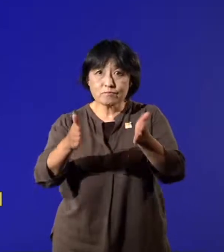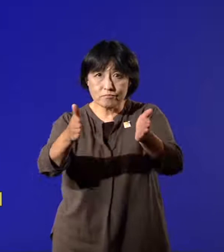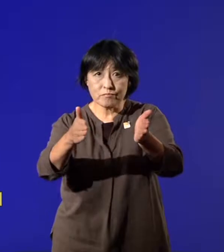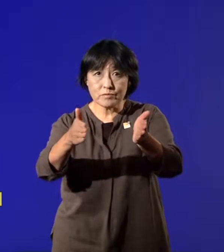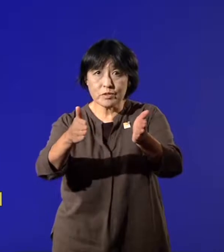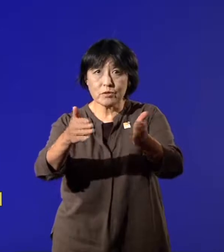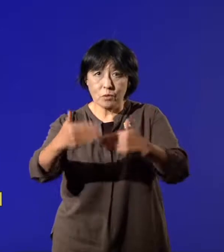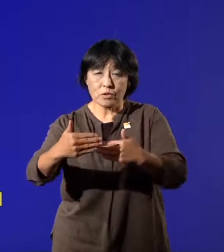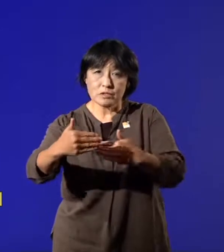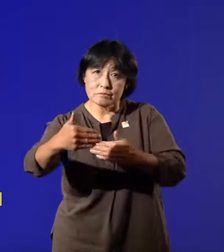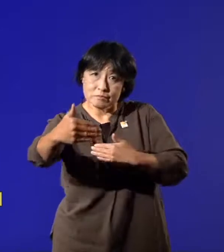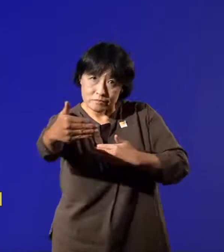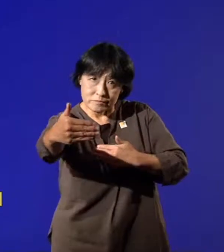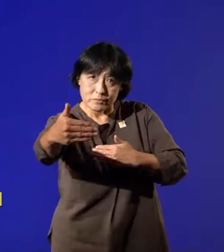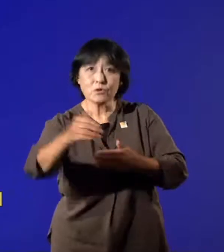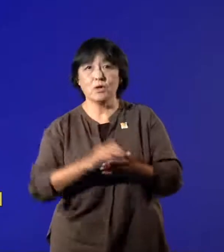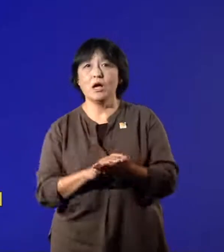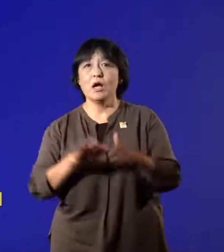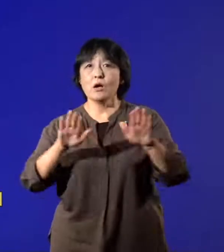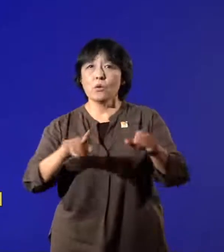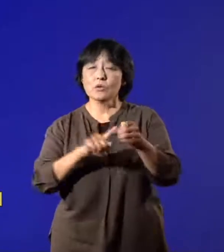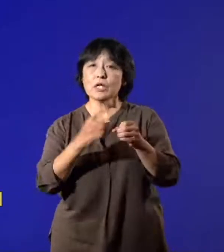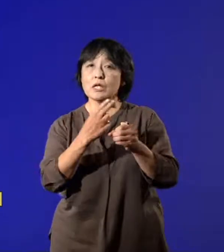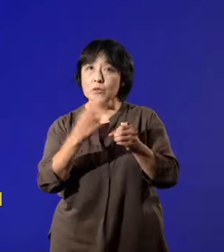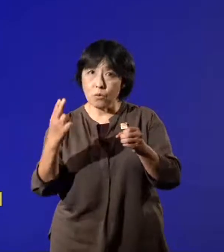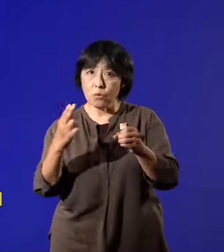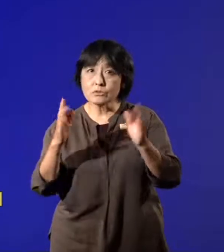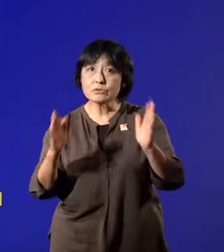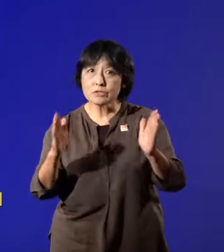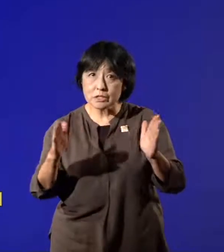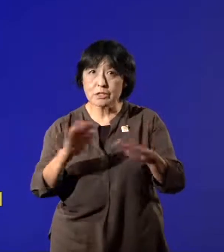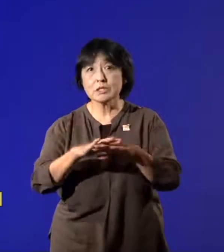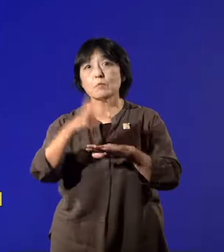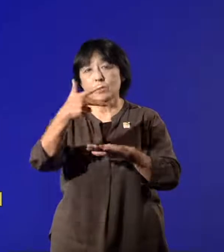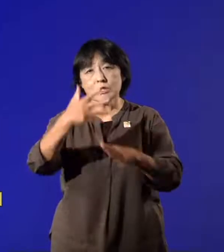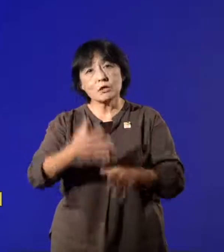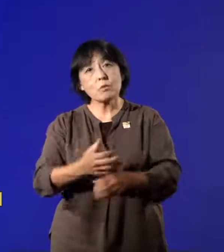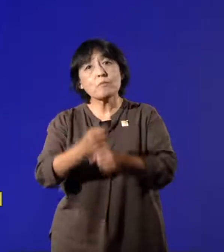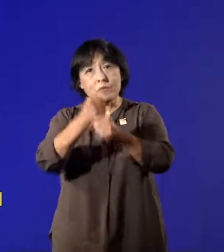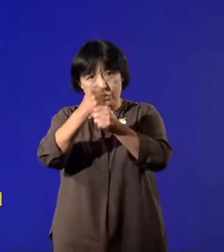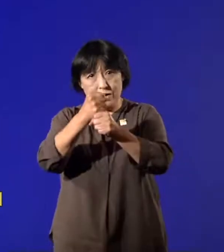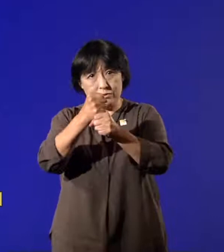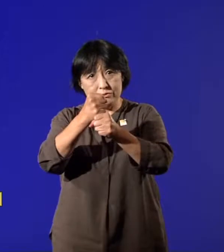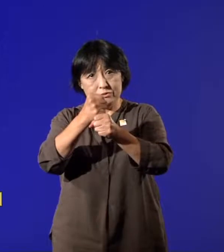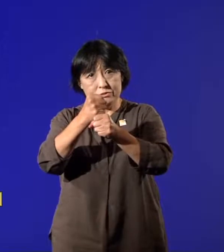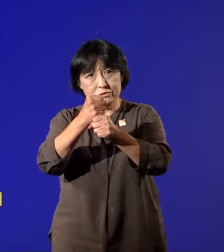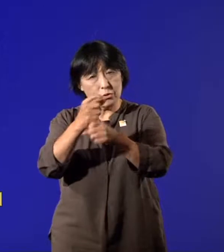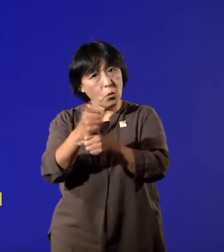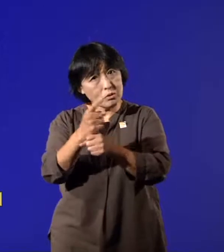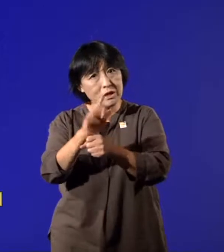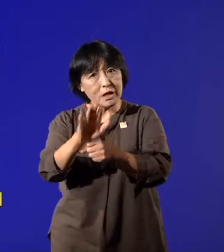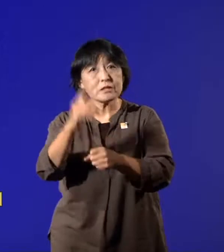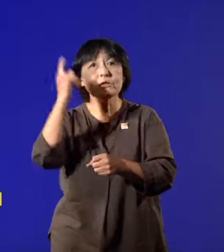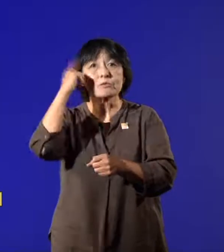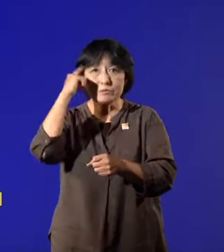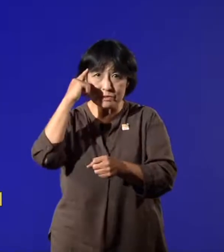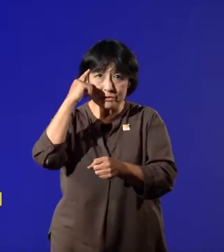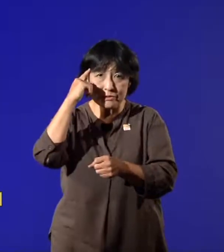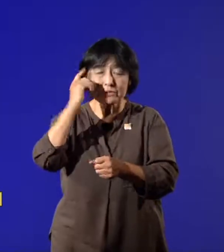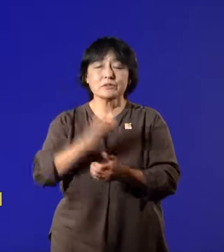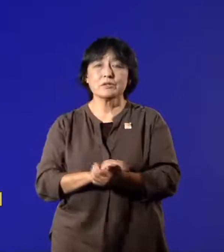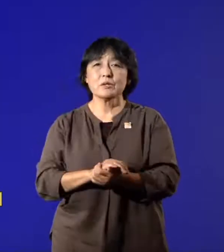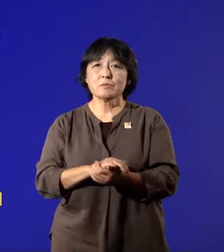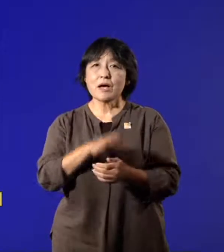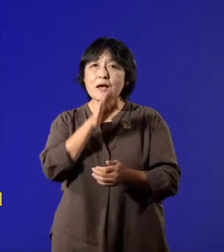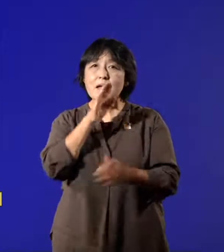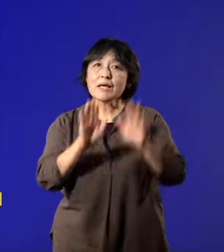中に、まあ、サポートとしてちょっと取りまとめるって方針あったと思うんですけど、まあ、そこら辺が現状、